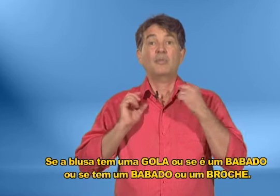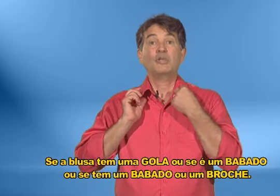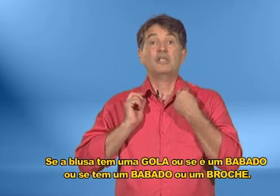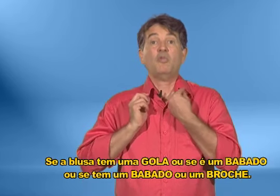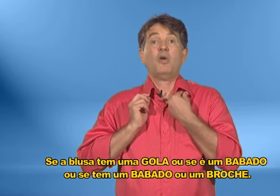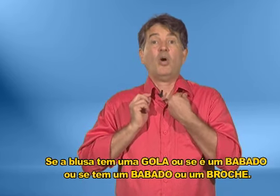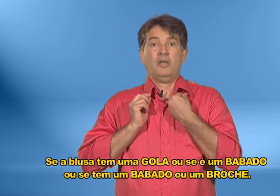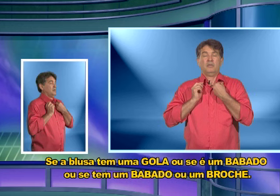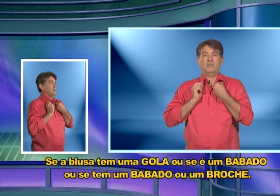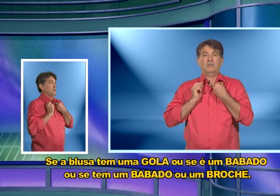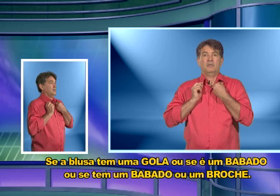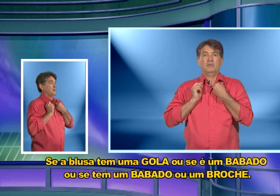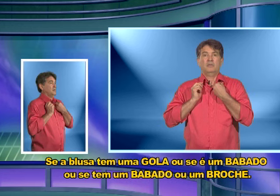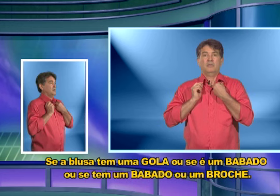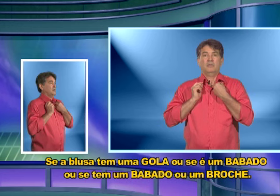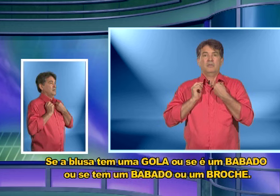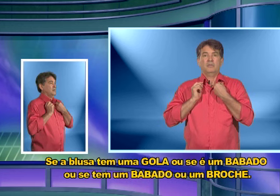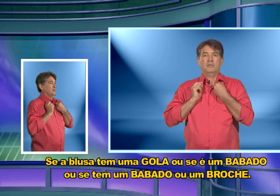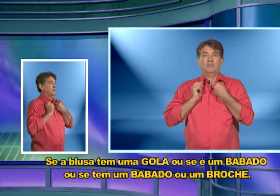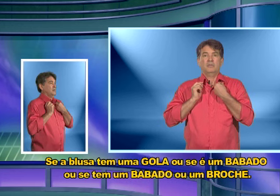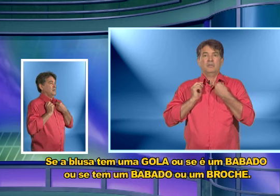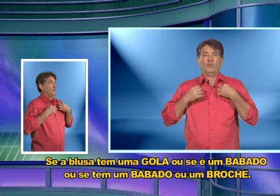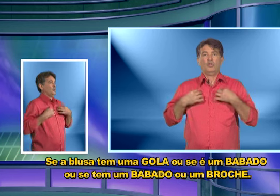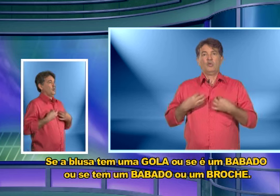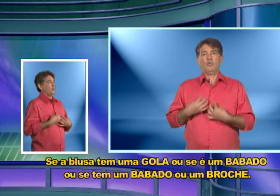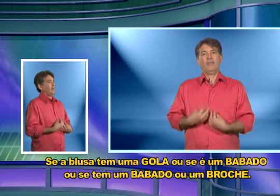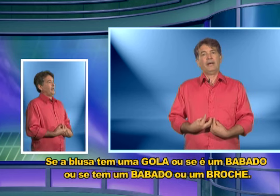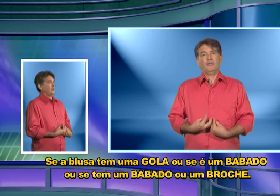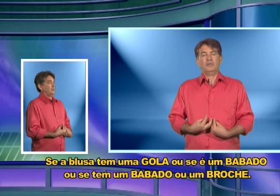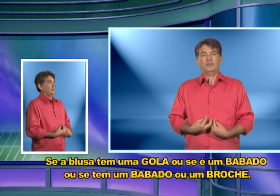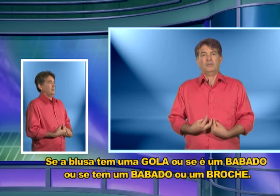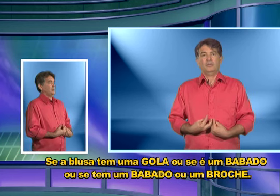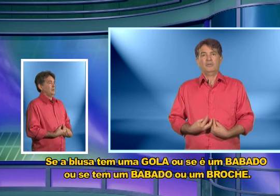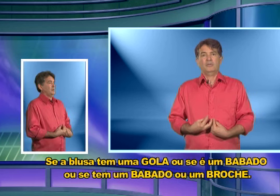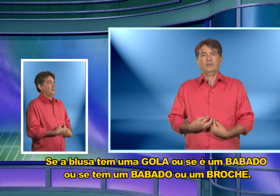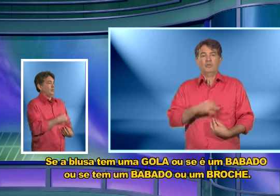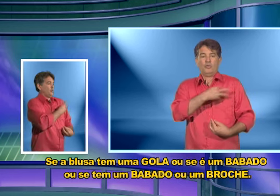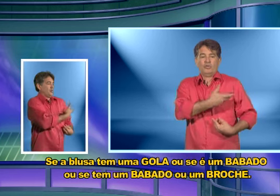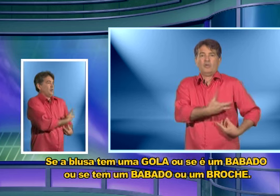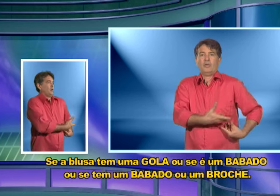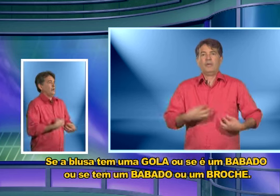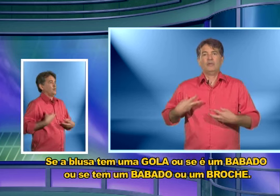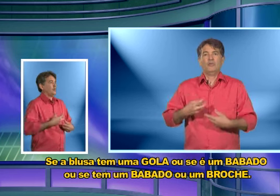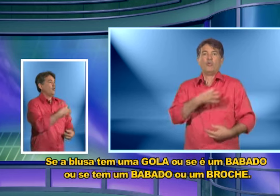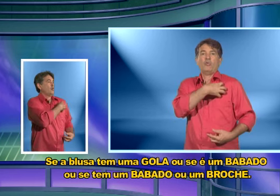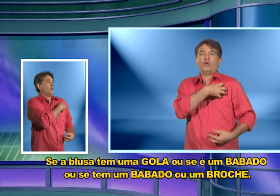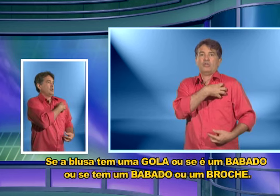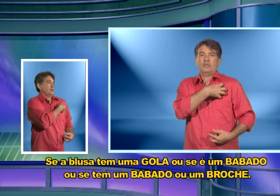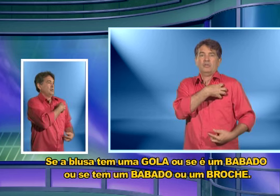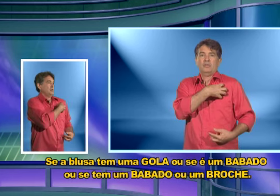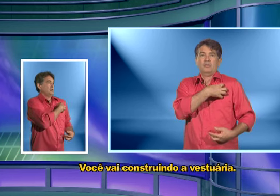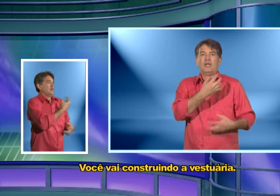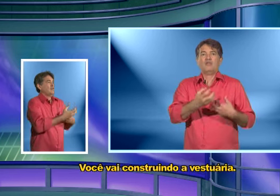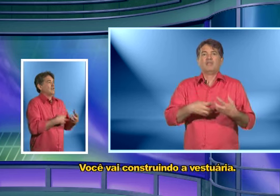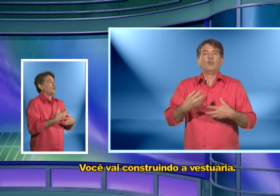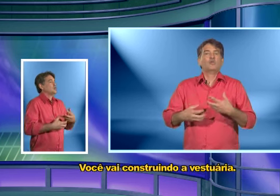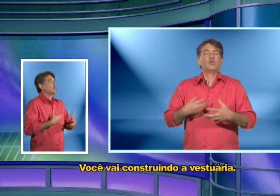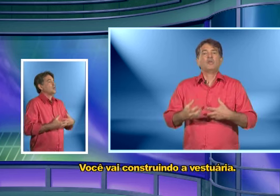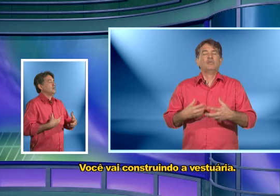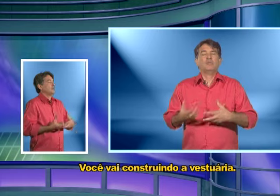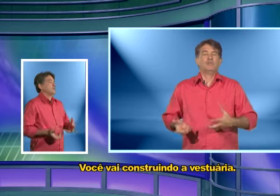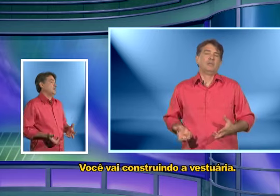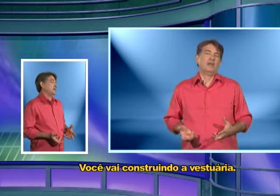Se a blusa tem uma gola, ou se tem um babado, ou se tem um babado ou um broche, e aí